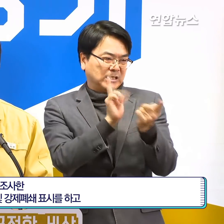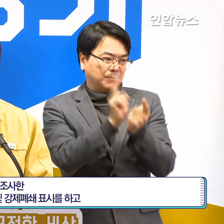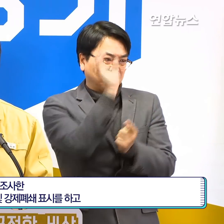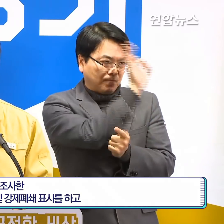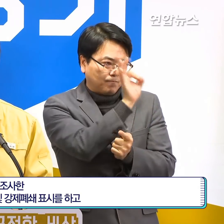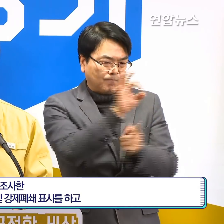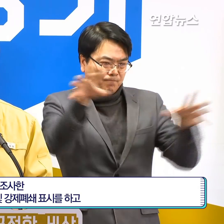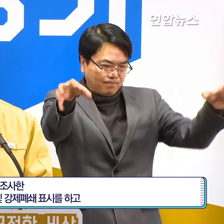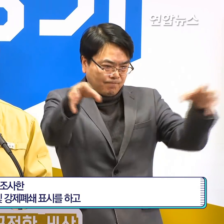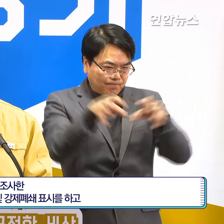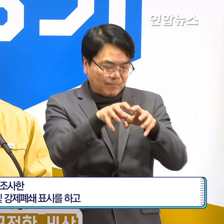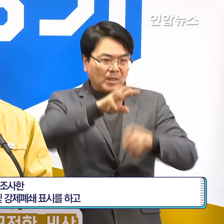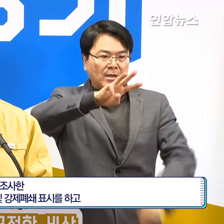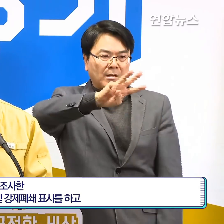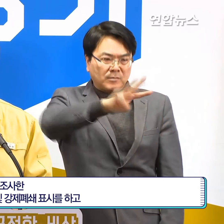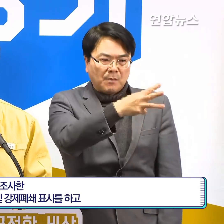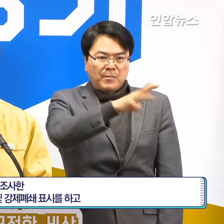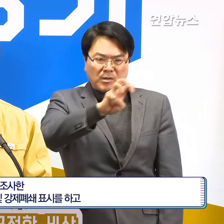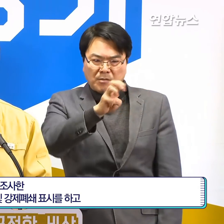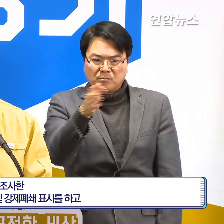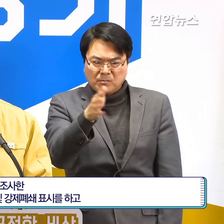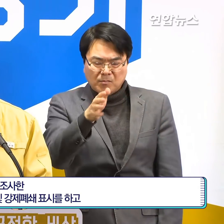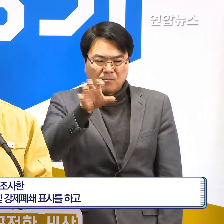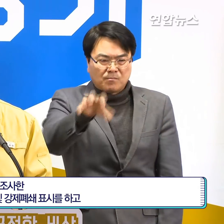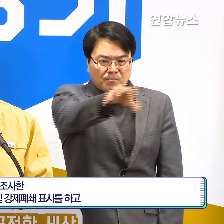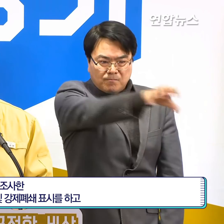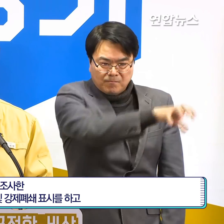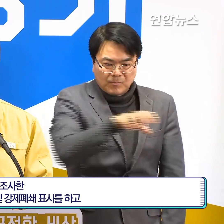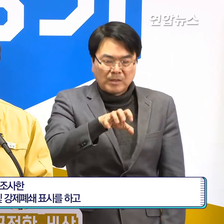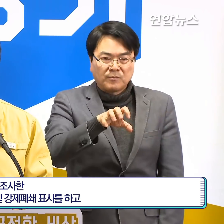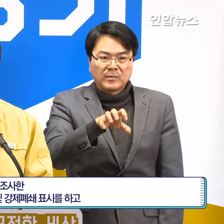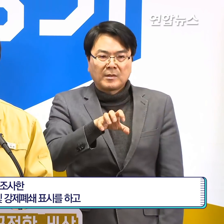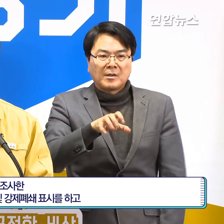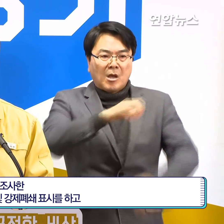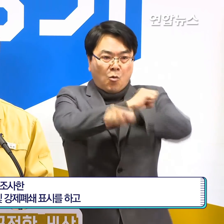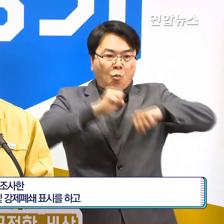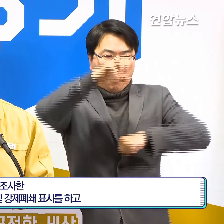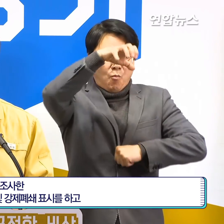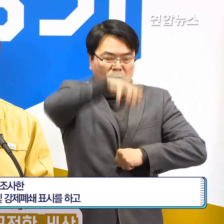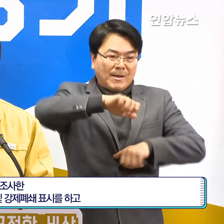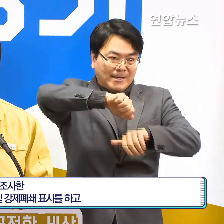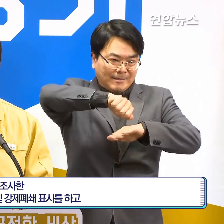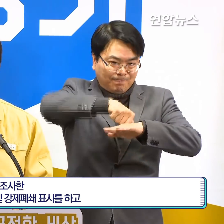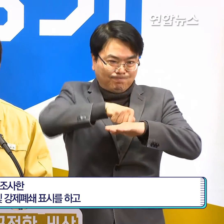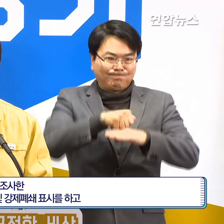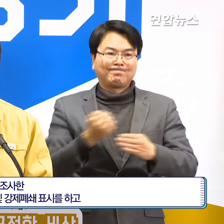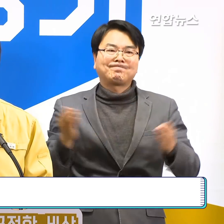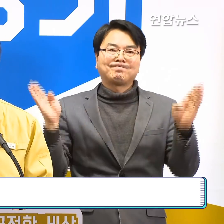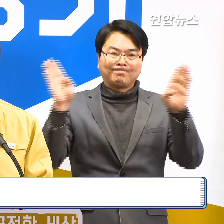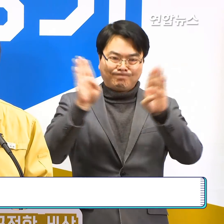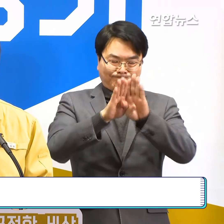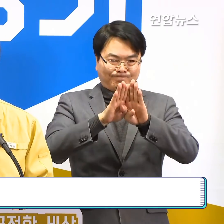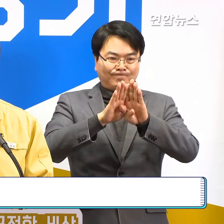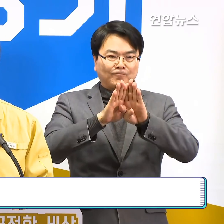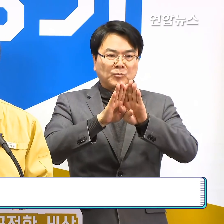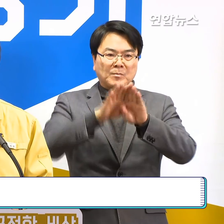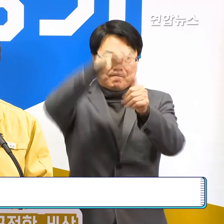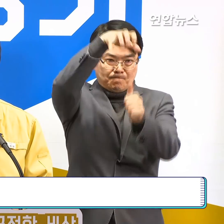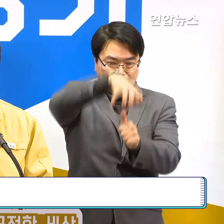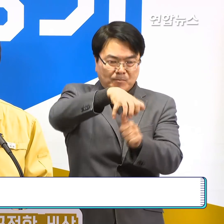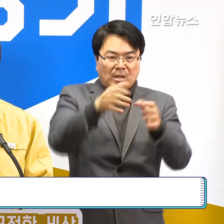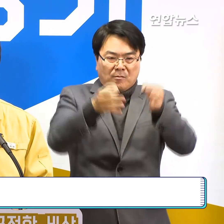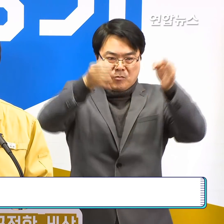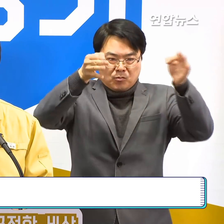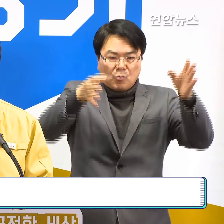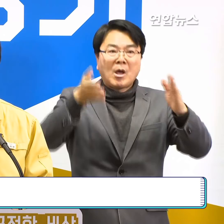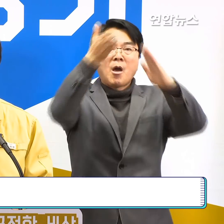총 353개 시설에 대해서 방역 및 강제 폐쇄 표시를 하고 폐쇄 기간 동안